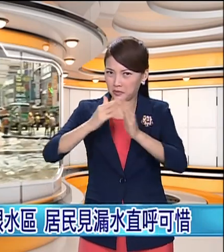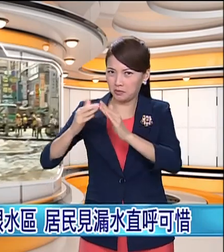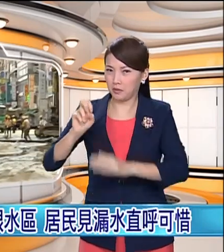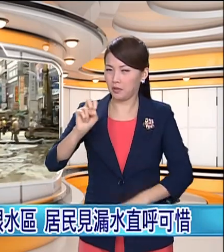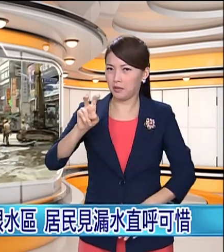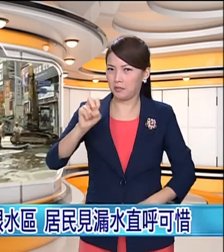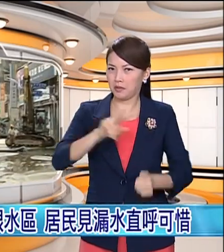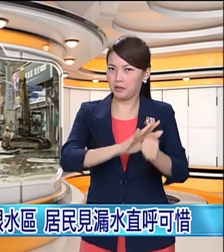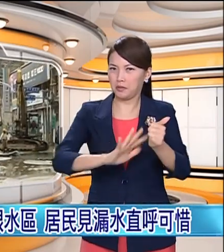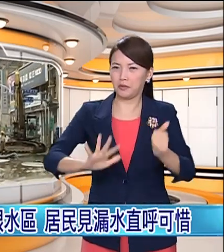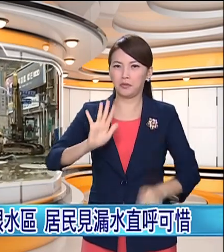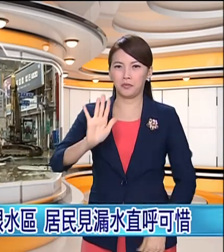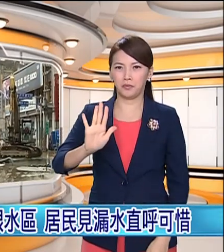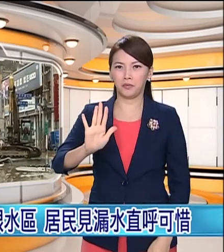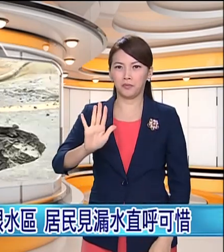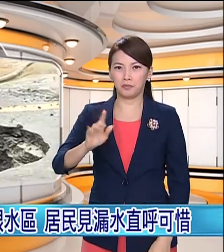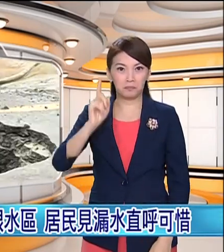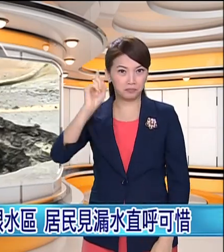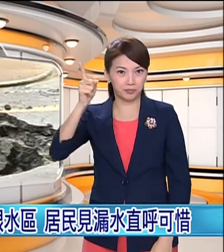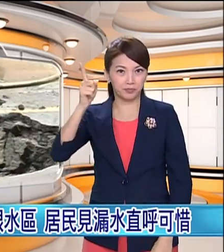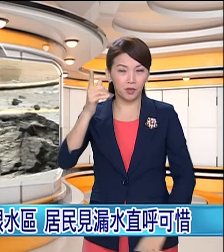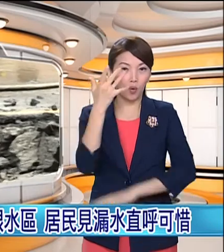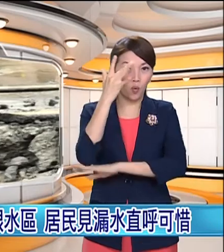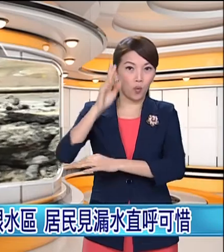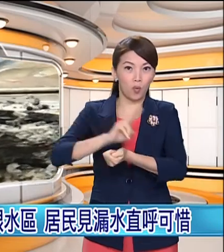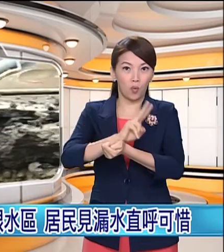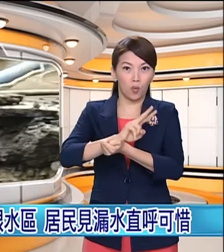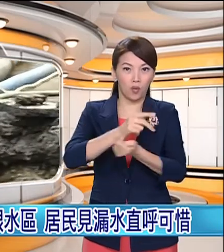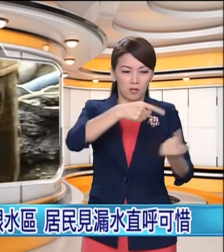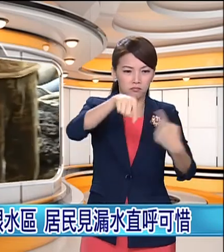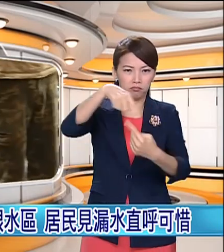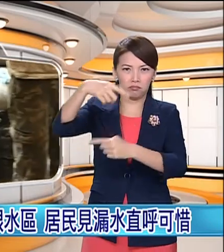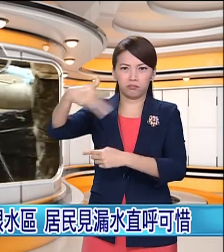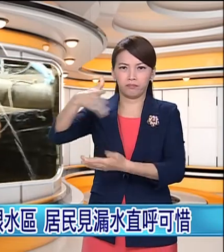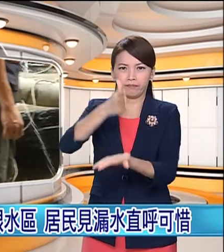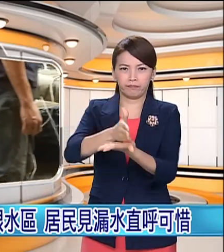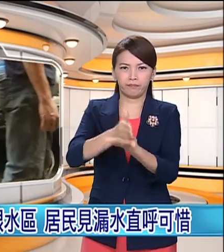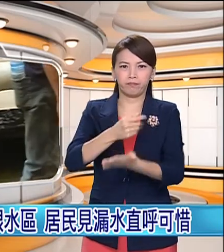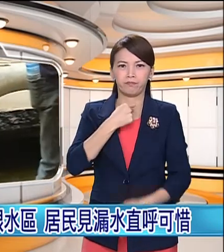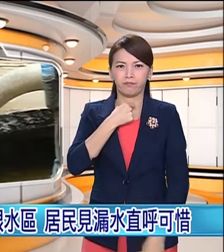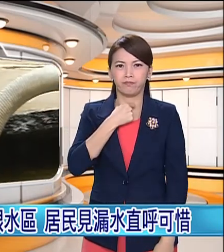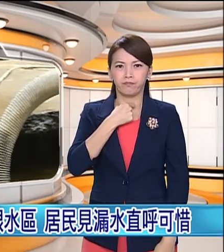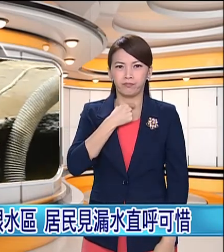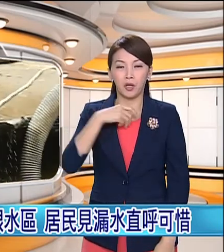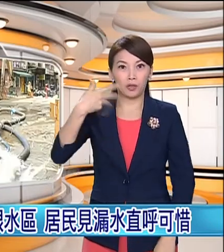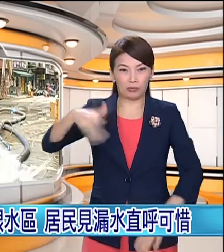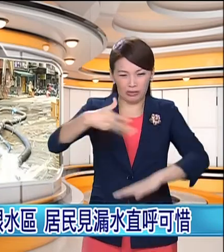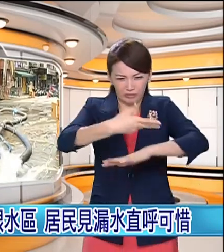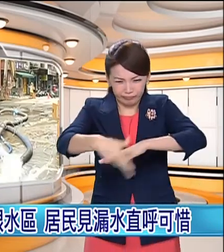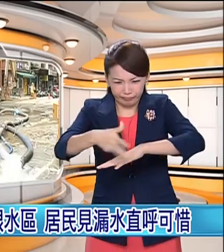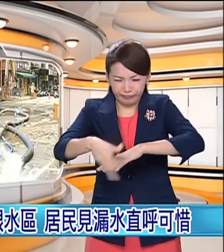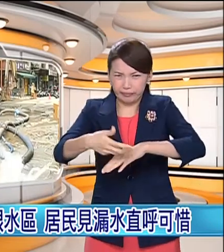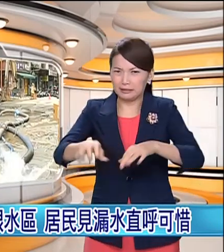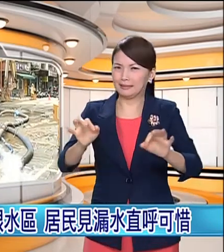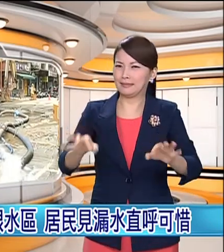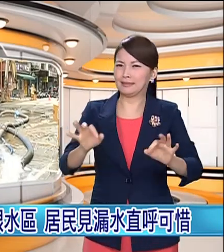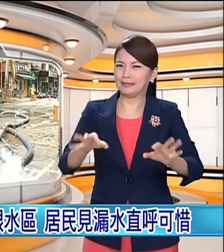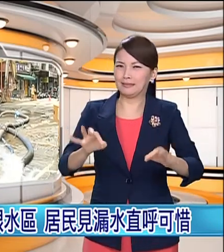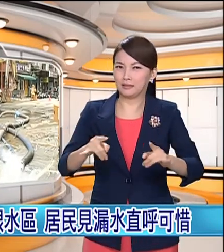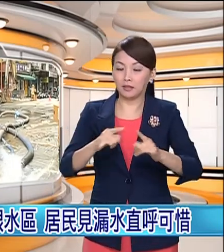又是3阶段限水区，眼看着水任意的流掉， 民众是感到既心疼